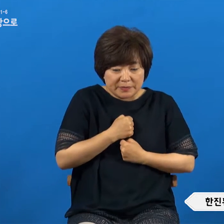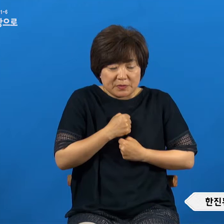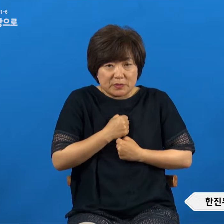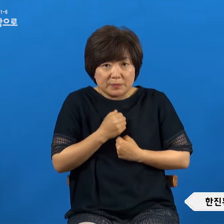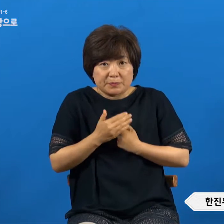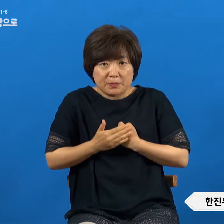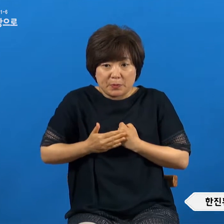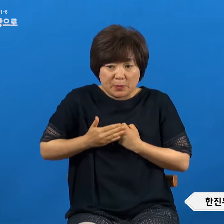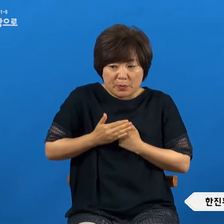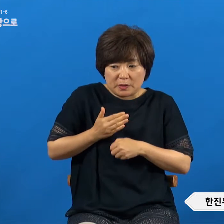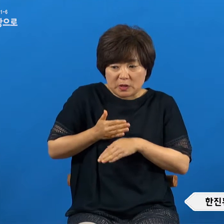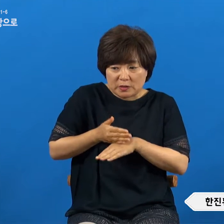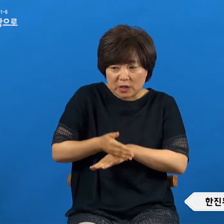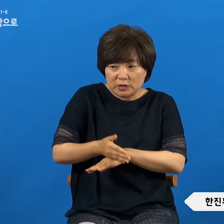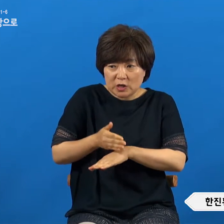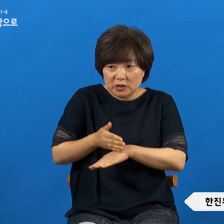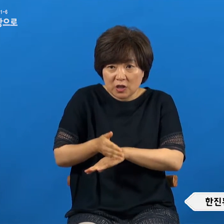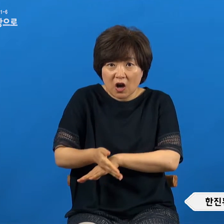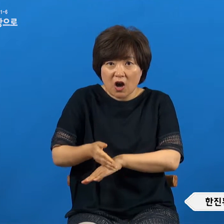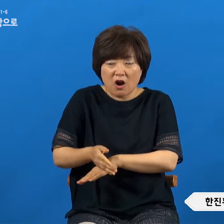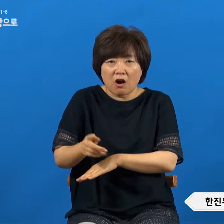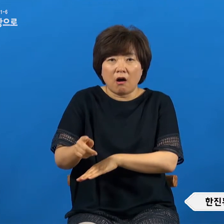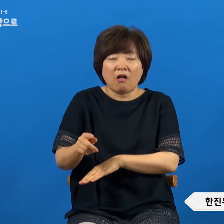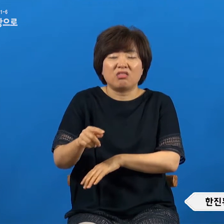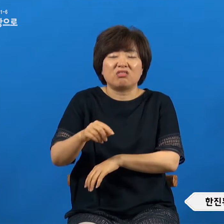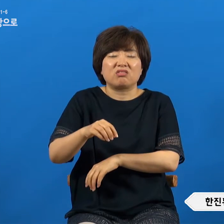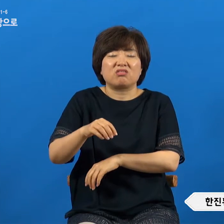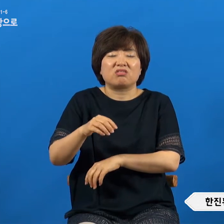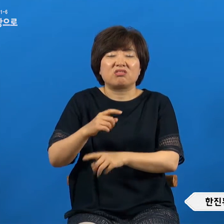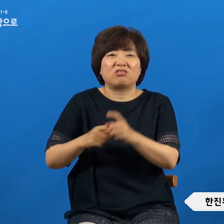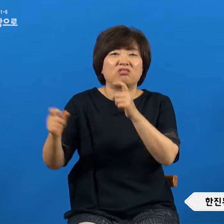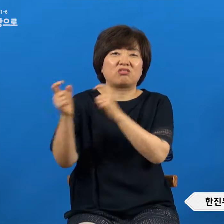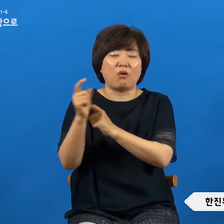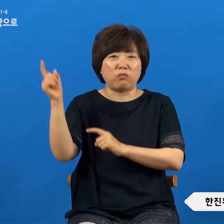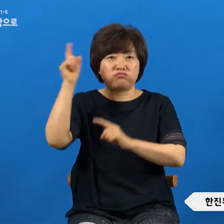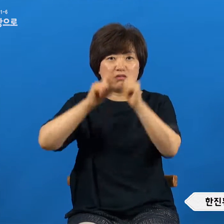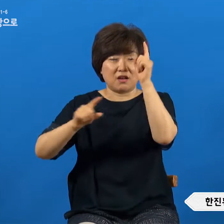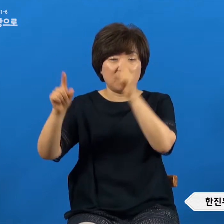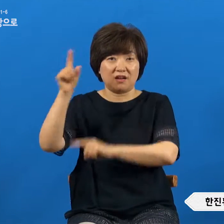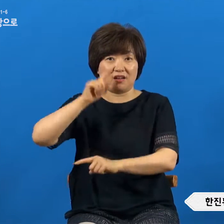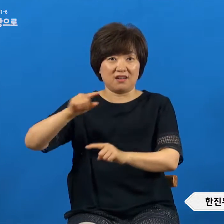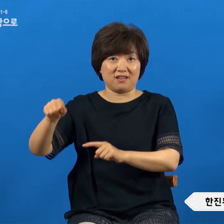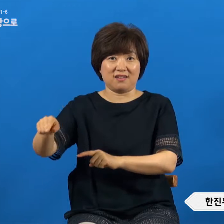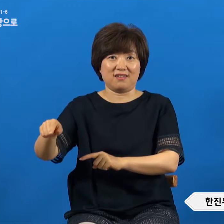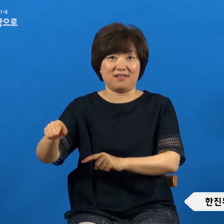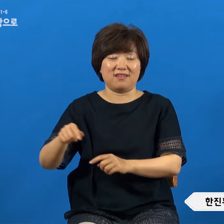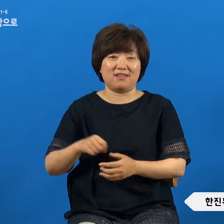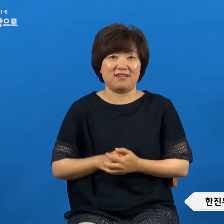조심하고 천천히 달릴 때 그때가 오히려 부상의 확률이 더 높다고 얘기를 했습니다.